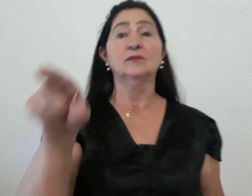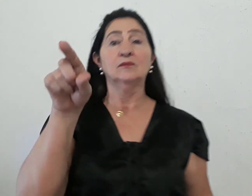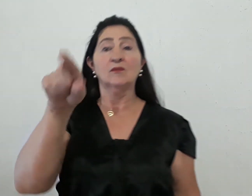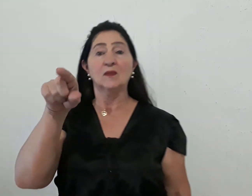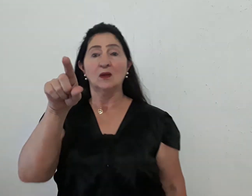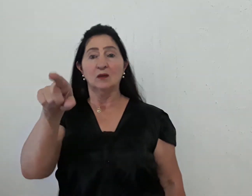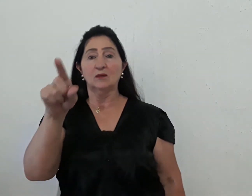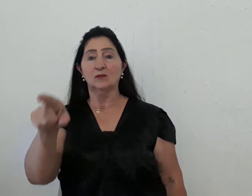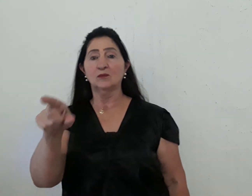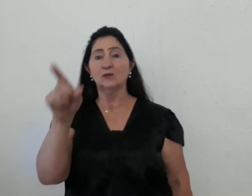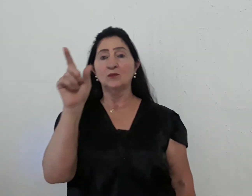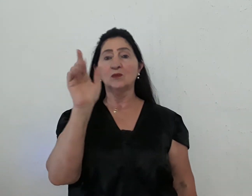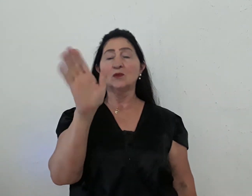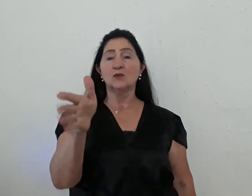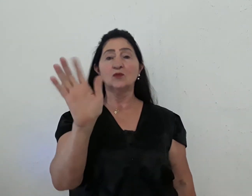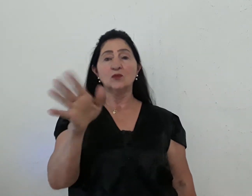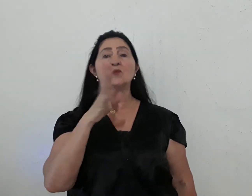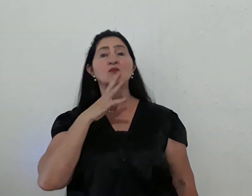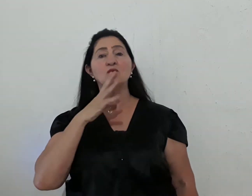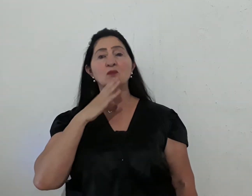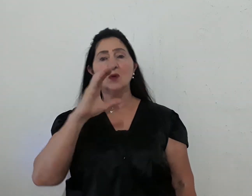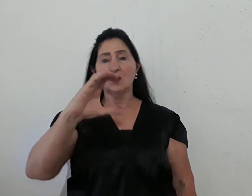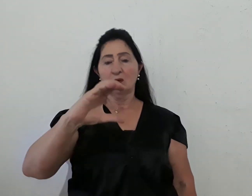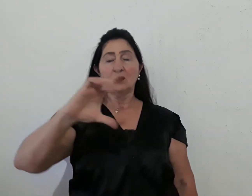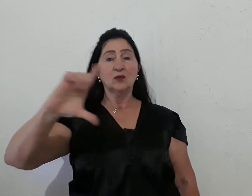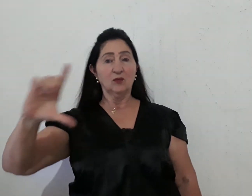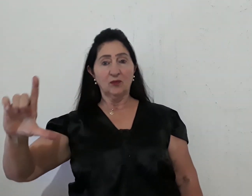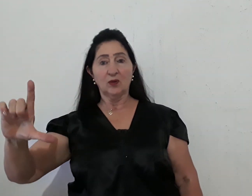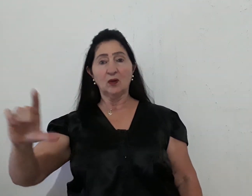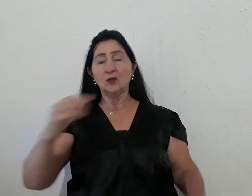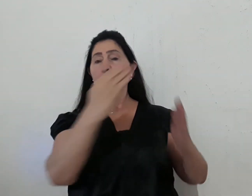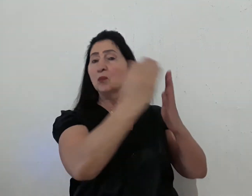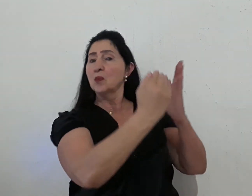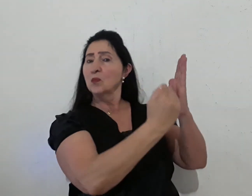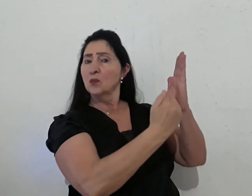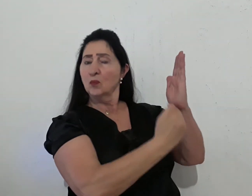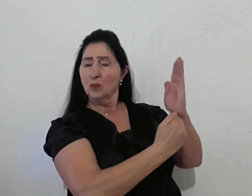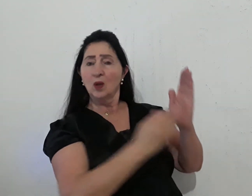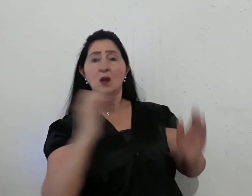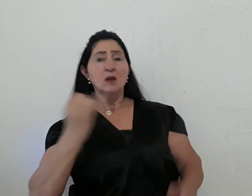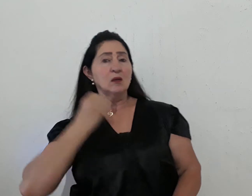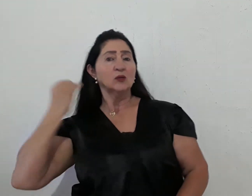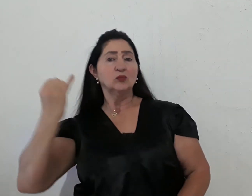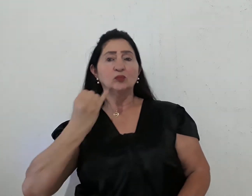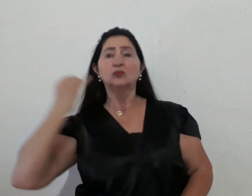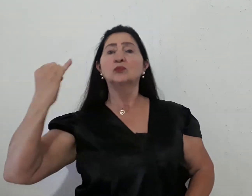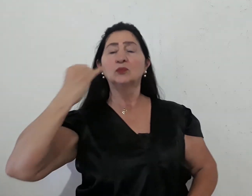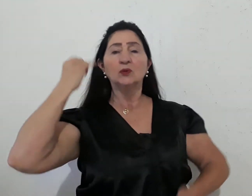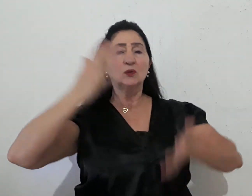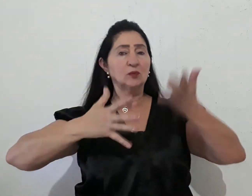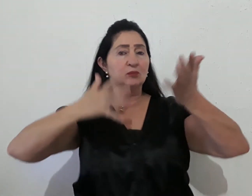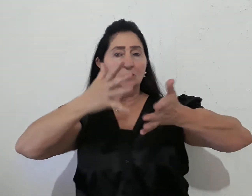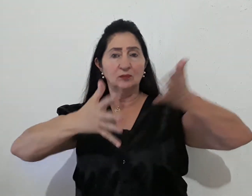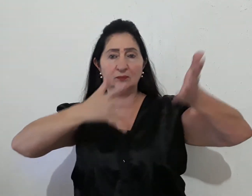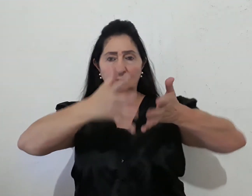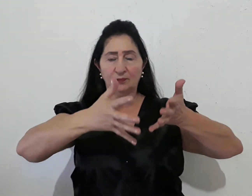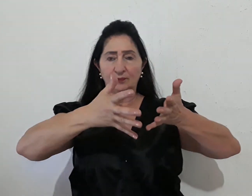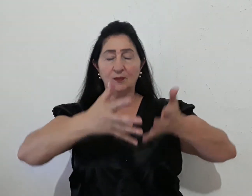Conhece os tipos de classificadores e a sua importância na língua de sinais. Agora